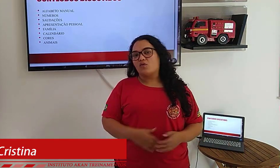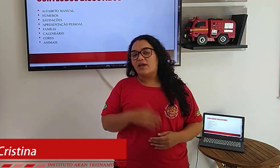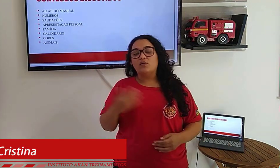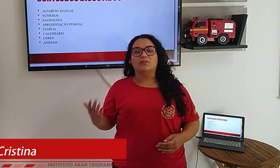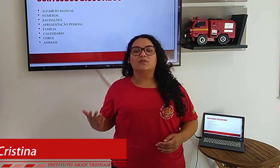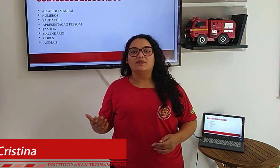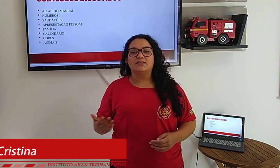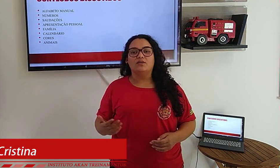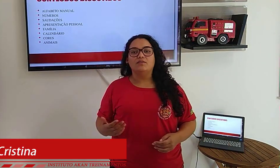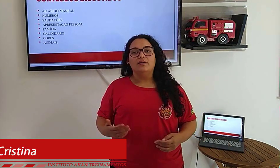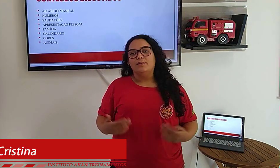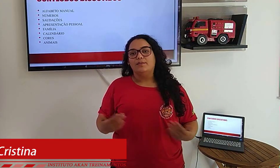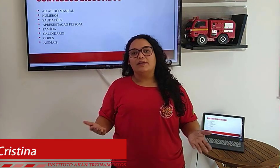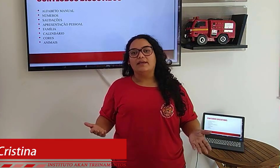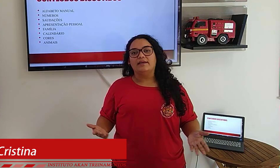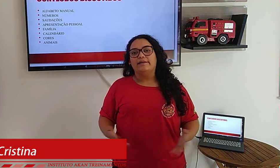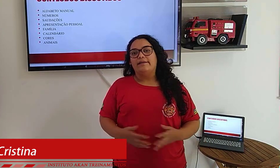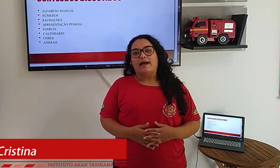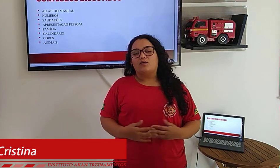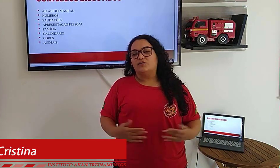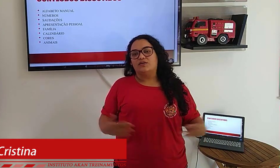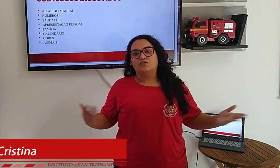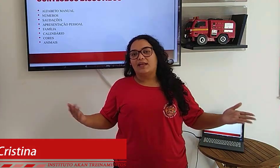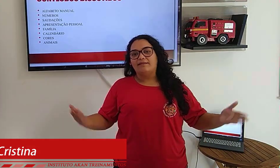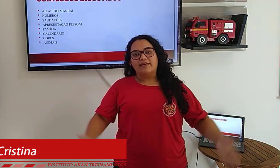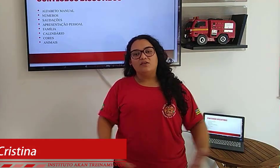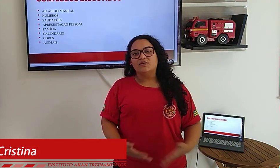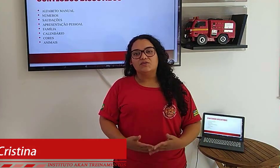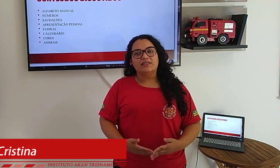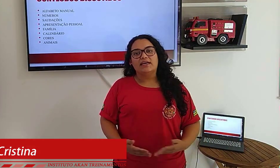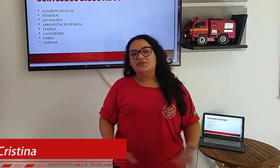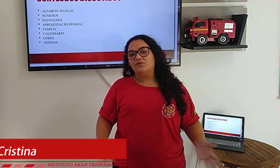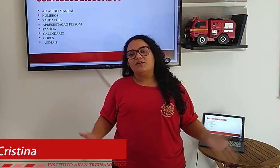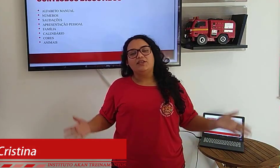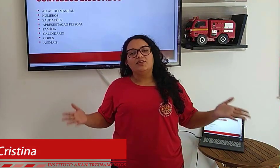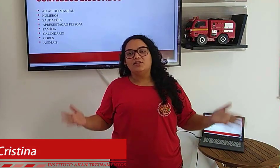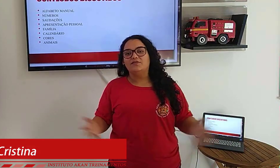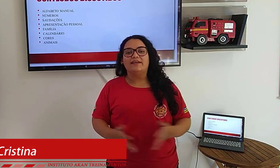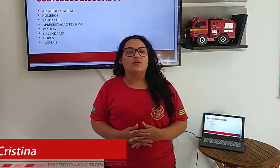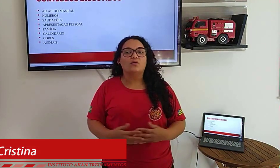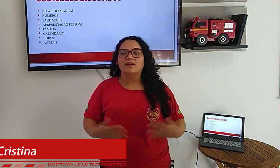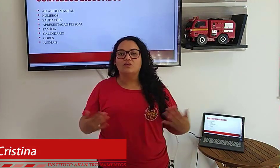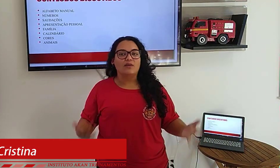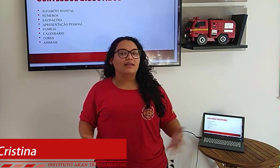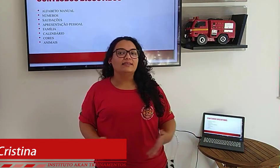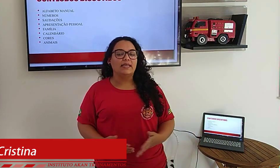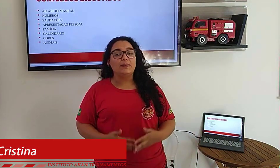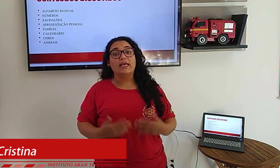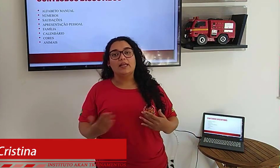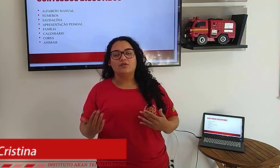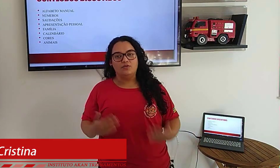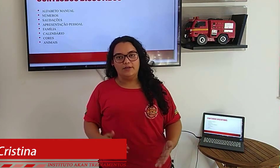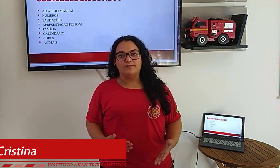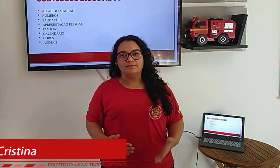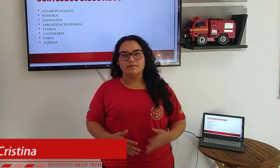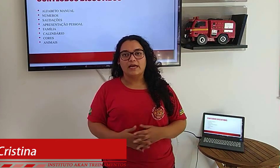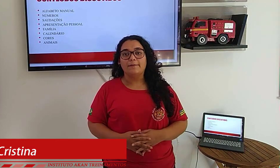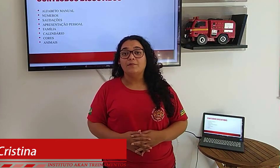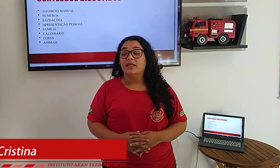outra profissão, porque a cultura surda, ela está numa sociedade ouvinte e a gente vai ter contato com ela sempre, querendo ou não, tá?